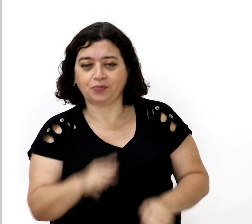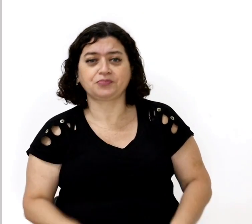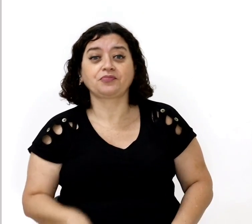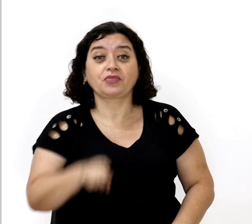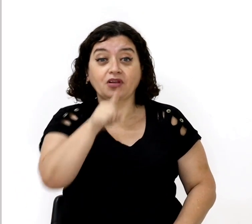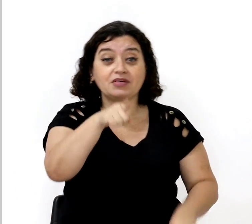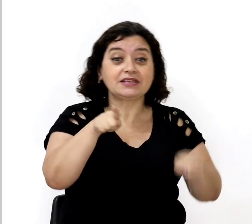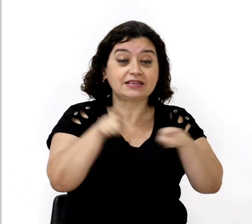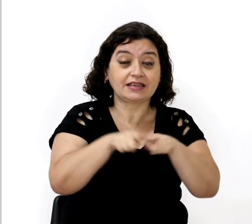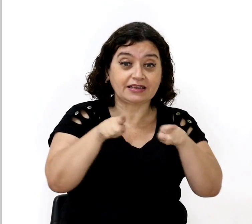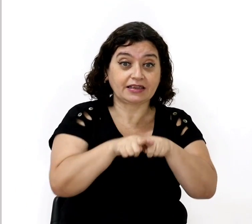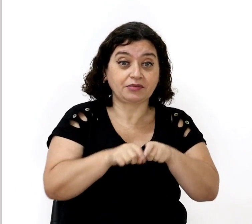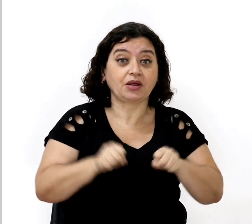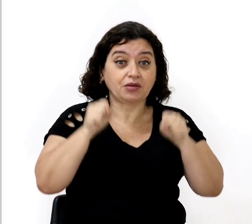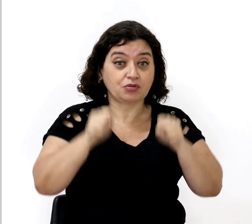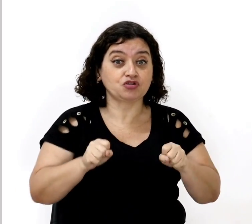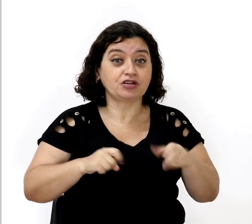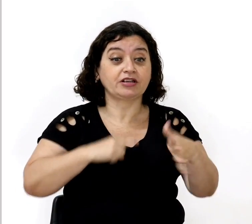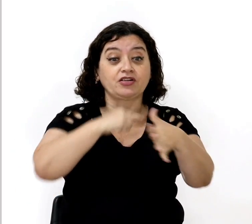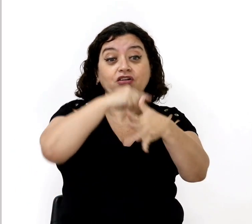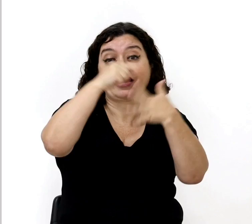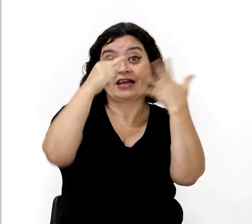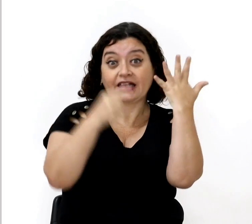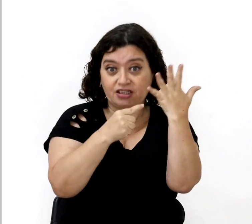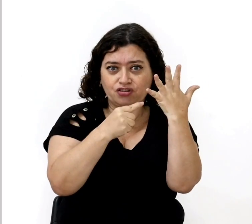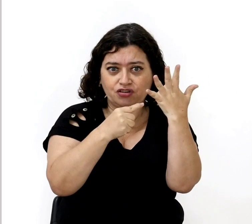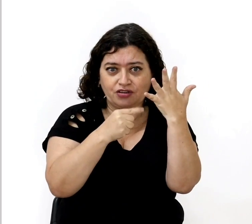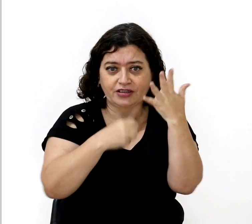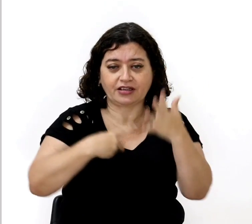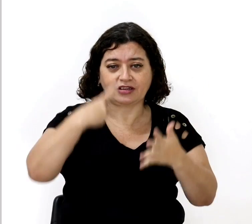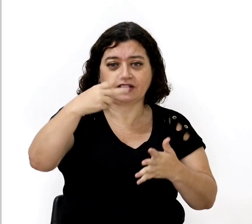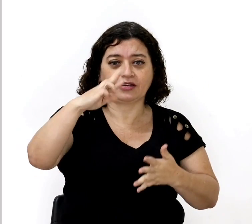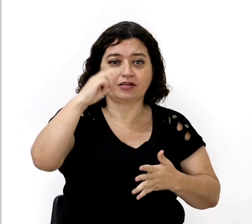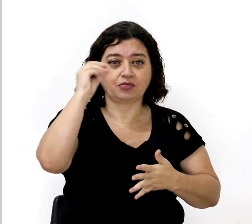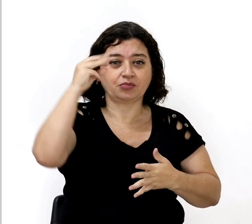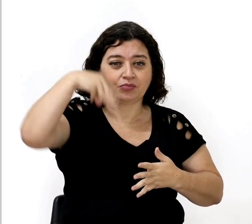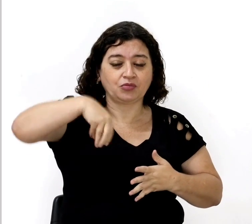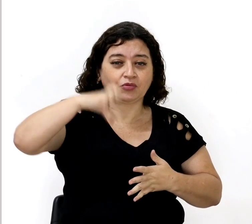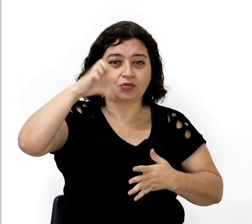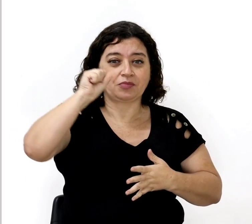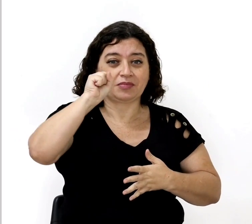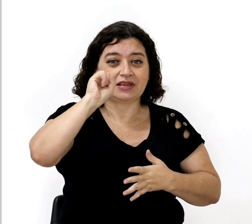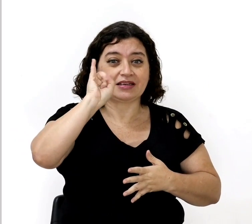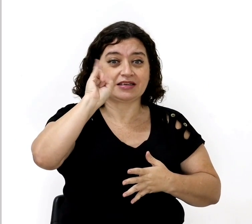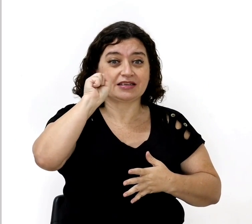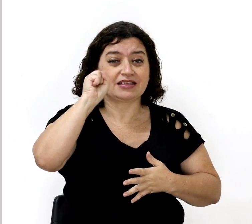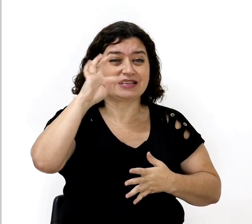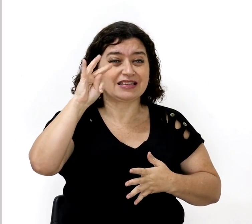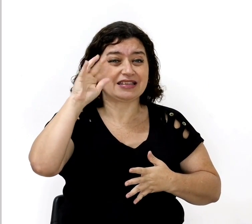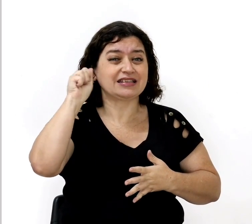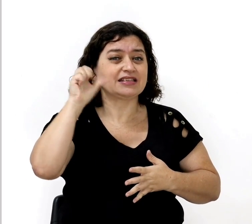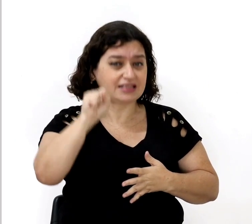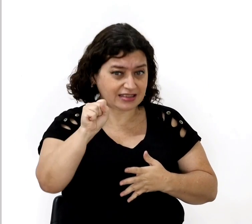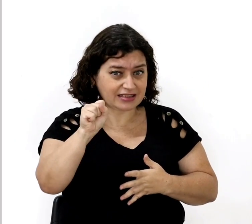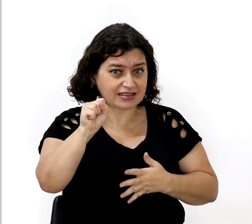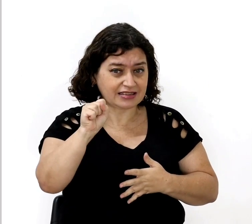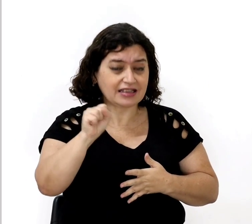Bom, você também pode olhar as nossas redes sociais, né? Promessistas Brasil,